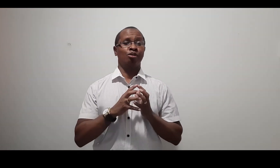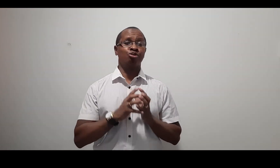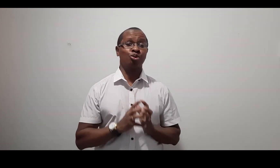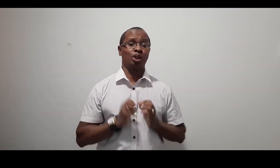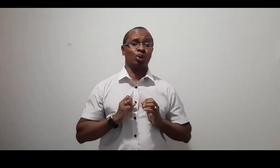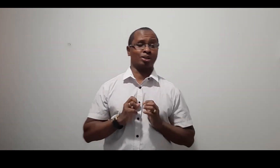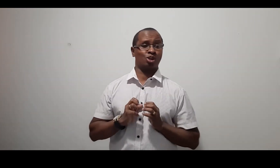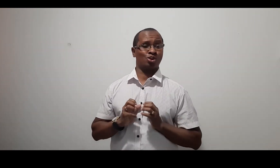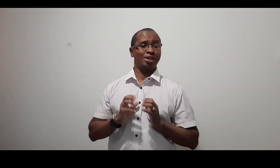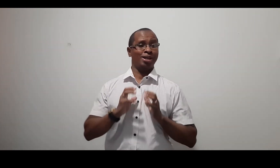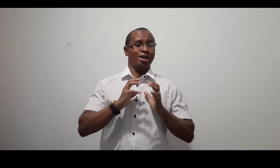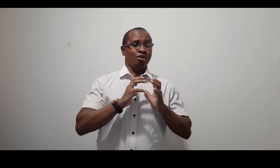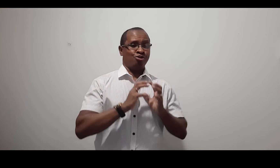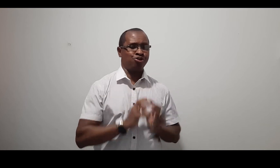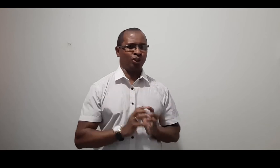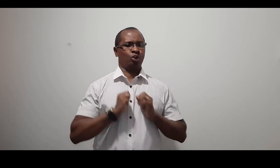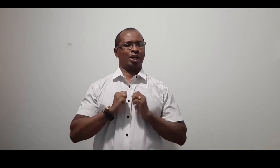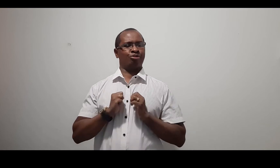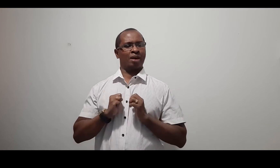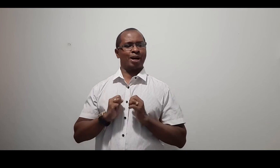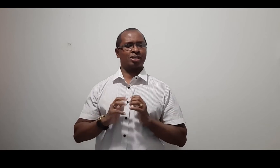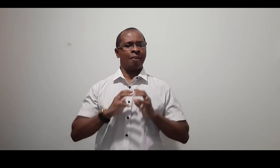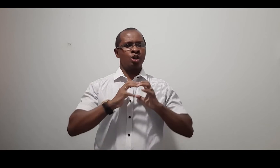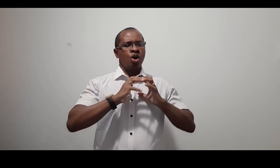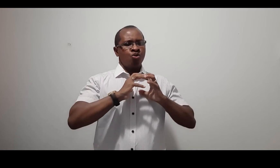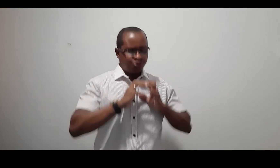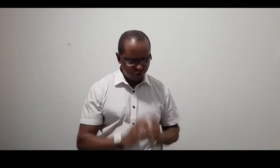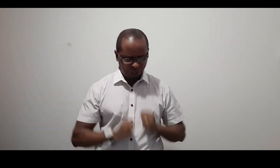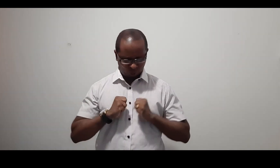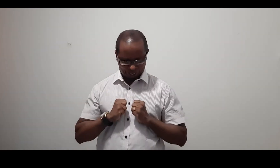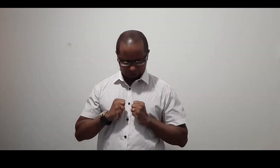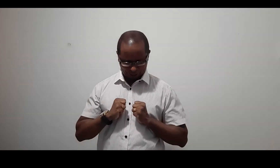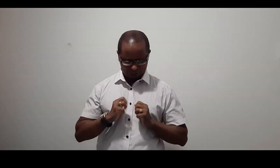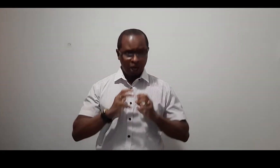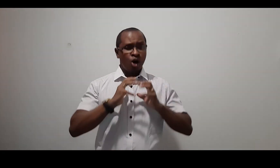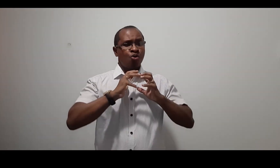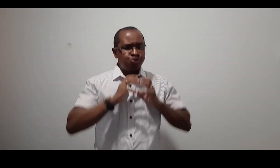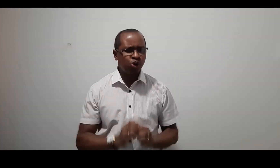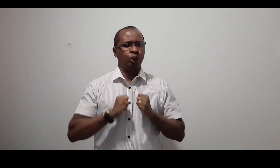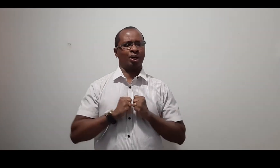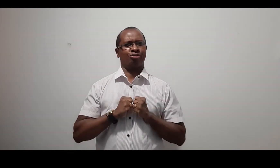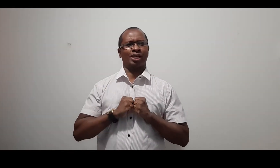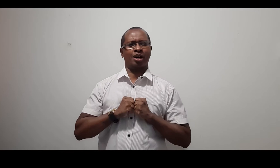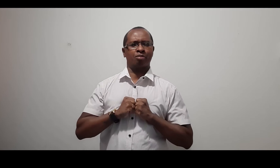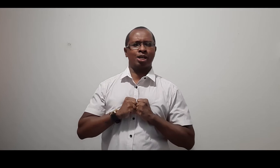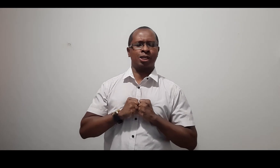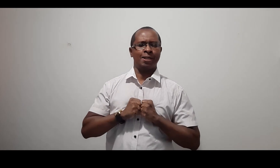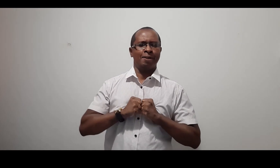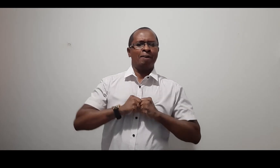fo itoeran'i jesosy fo itoeran'ny fanahy masina fo itoeran'ny teniny fo itoeran'ny fanjakan'andriamanitra